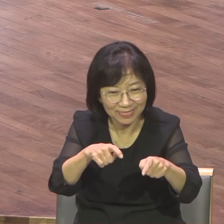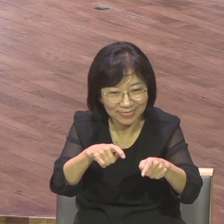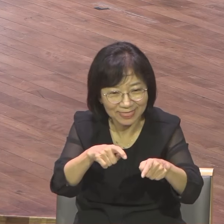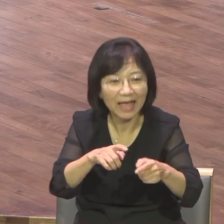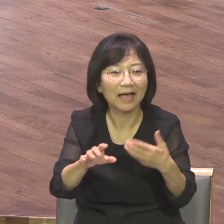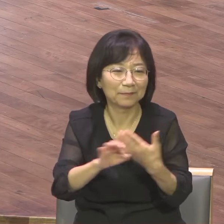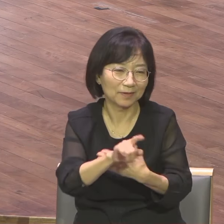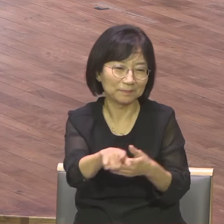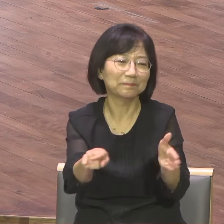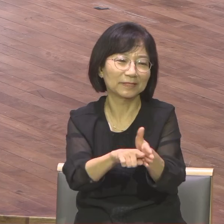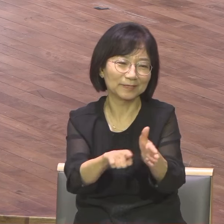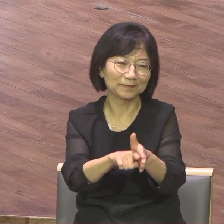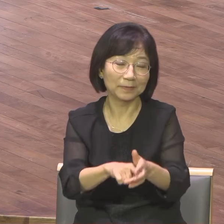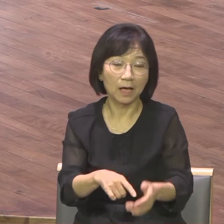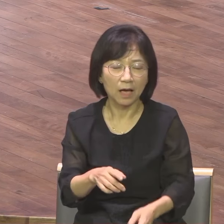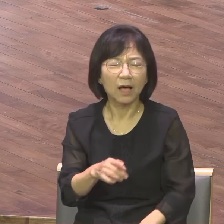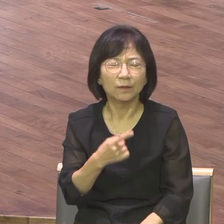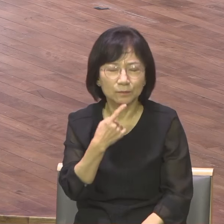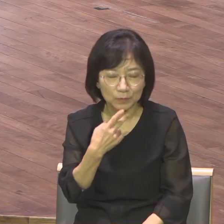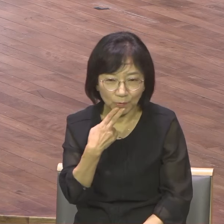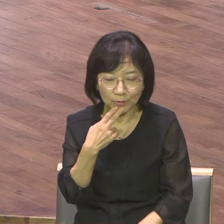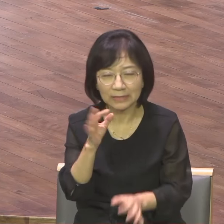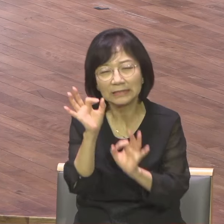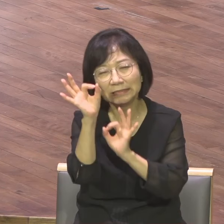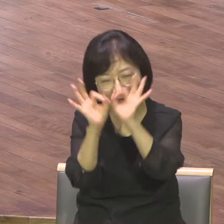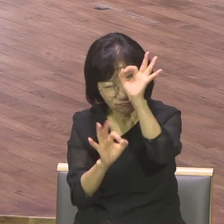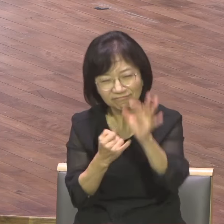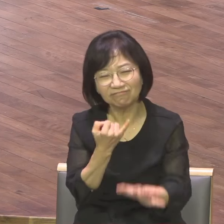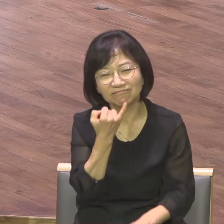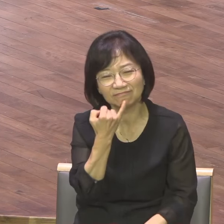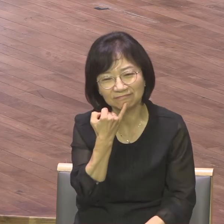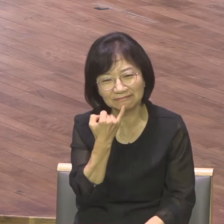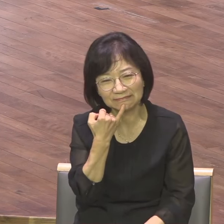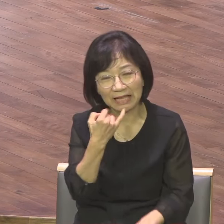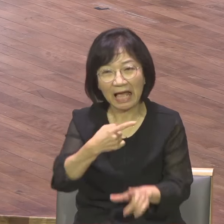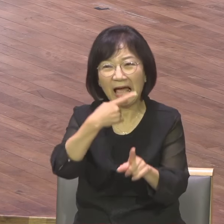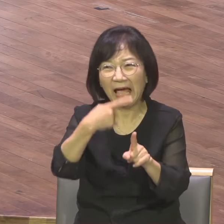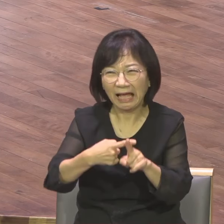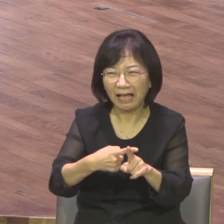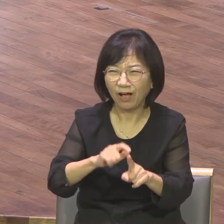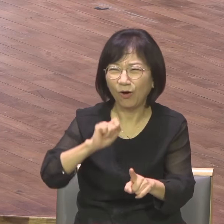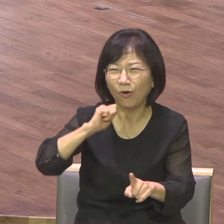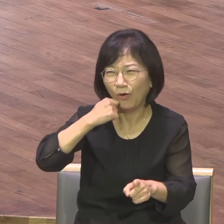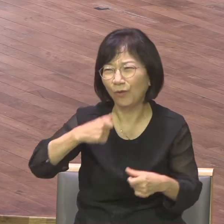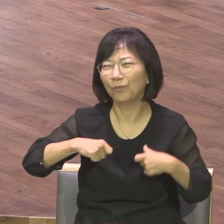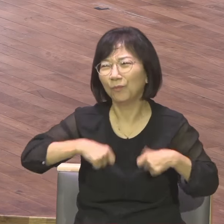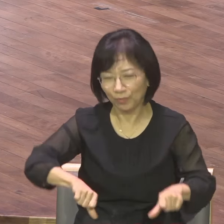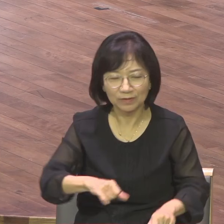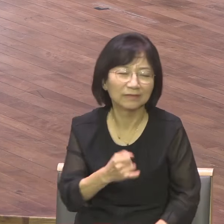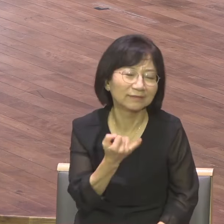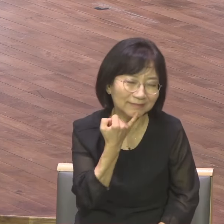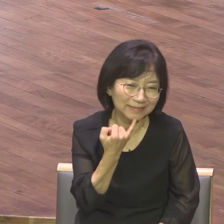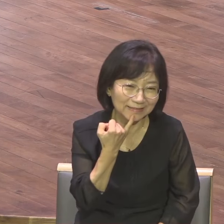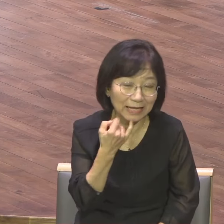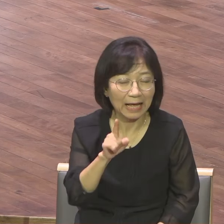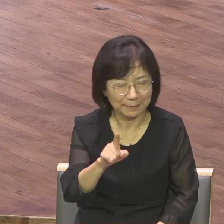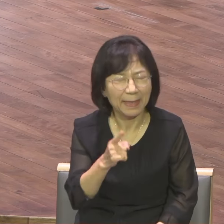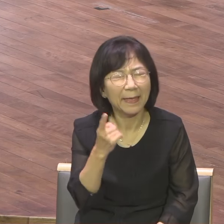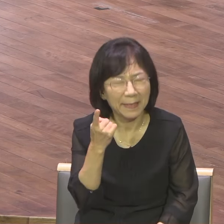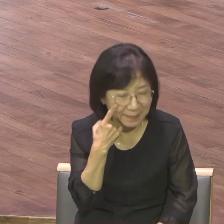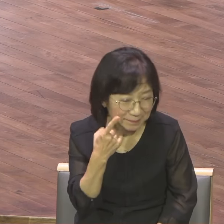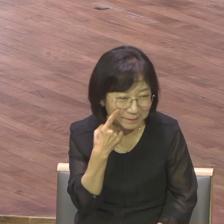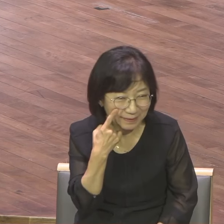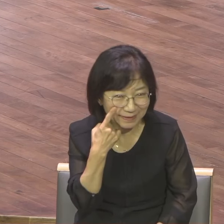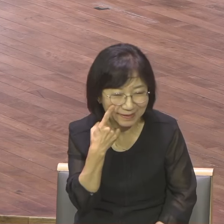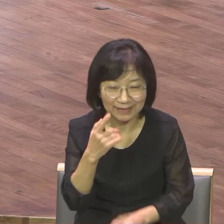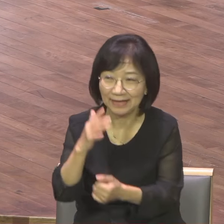믿음이에요. 뭐 실수해도 괜찮아요. 뭐 중간에 하다가 그만둬도 괜찮아요. 일단 한번 해보시라니까요. 말씀을